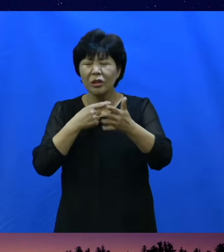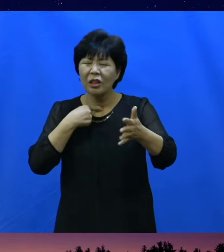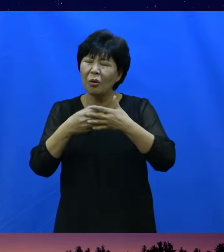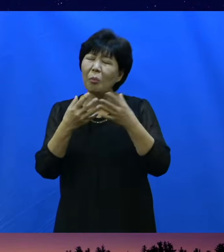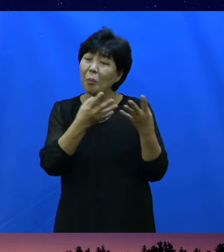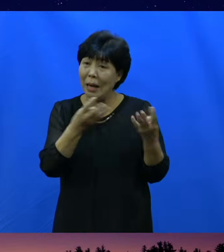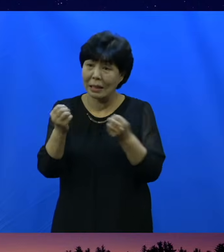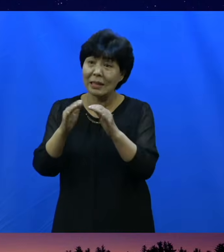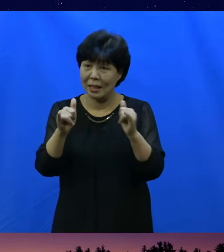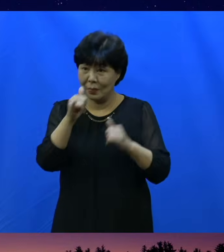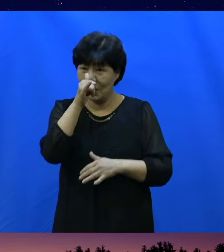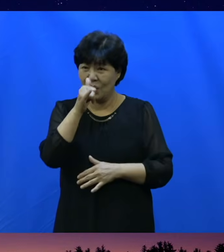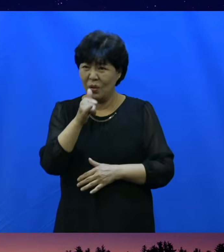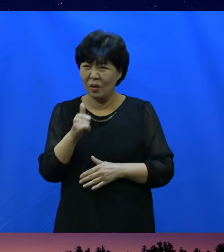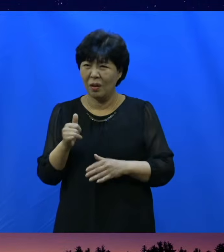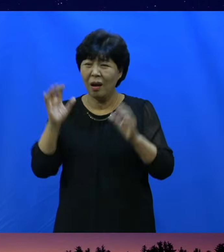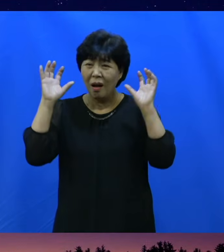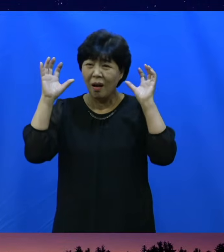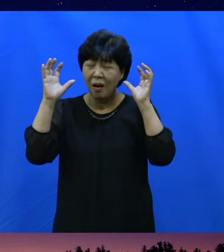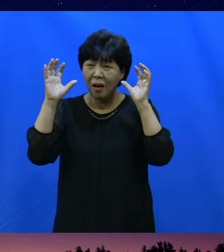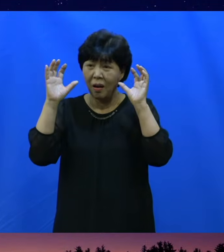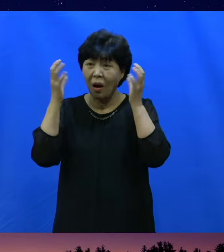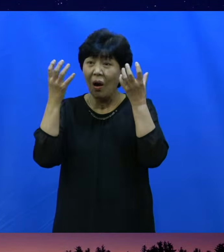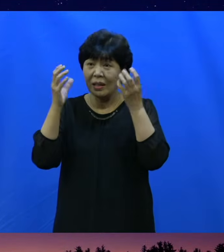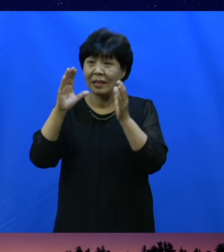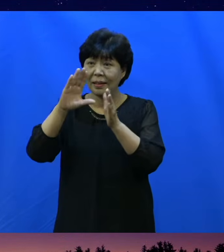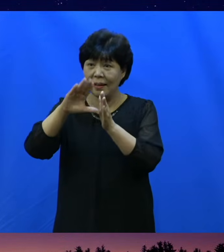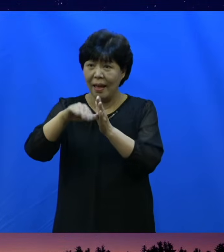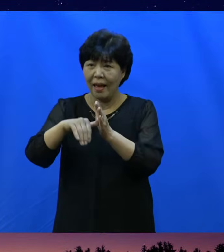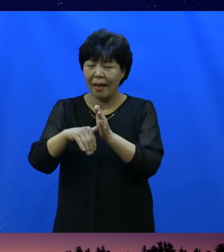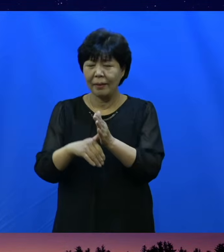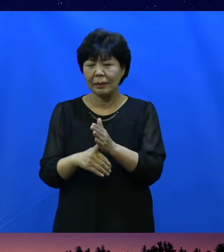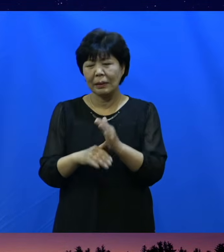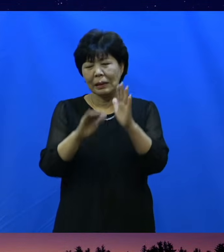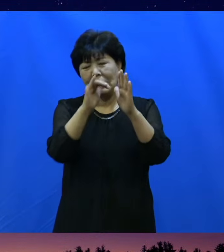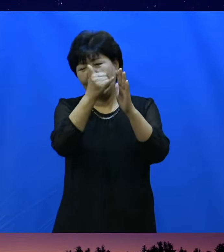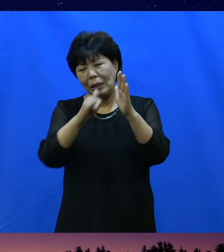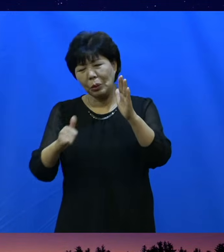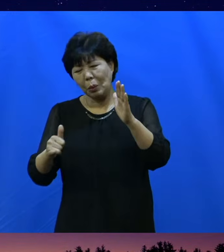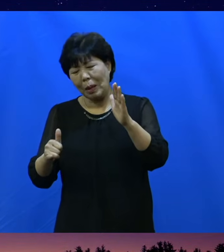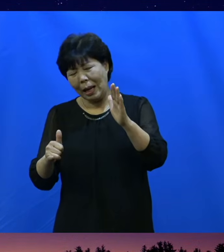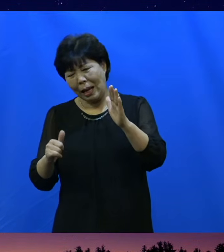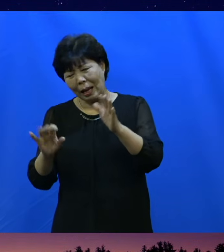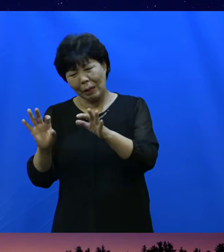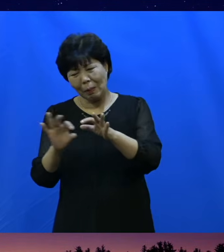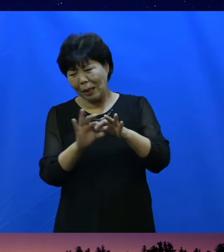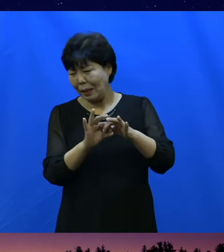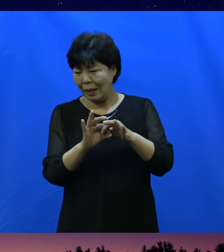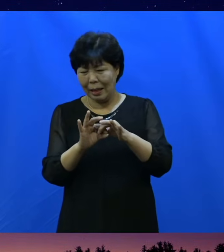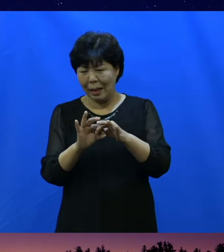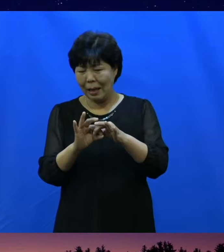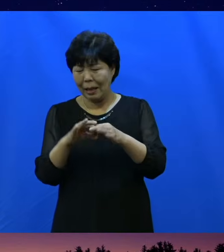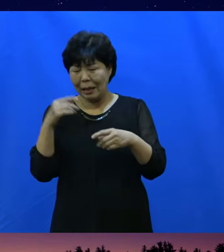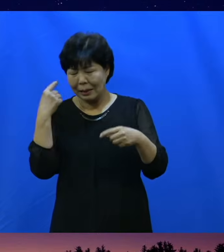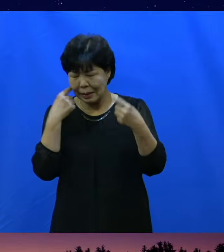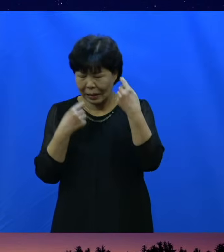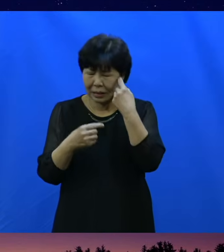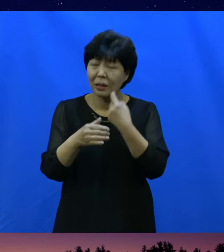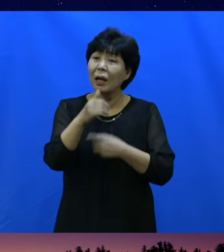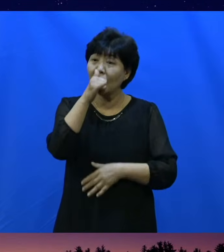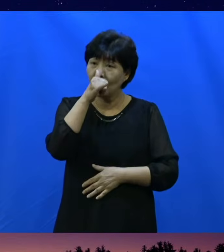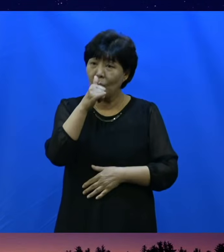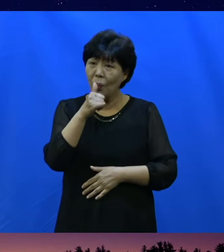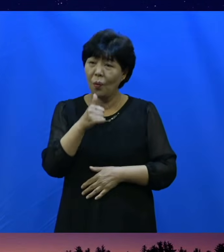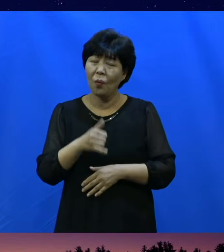그래서 굉장히 어린 시절에 치명적인, 특별히 가족들과 관계 속에 때로는 부모로부터 그런